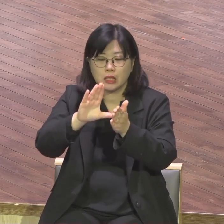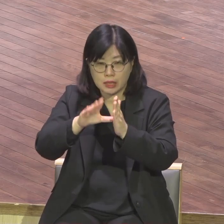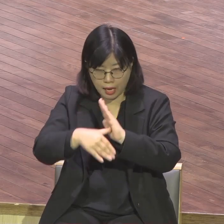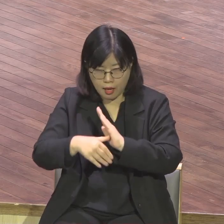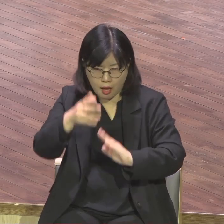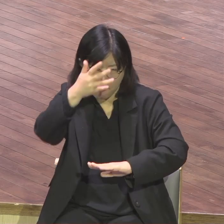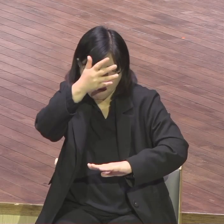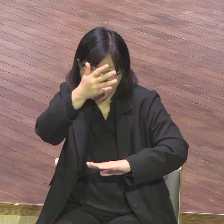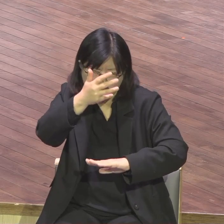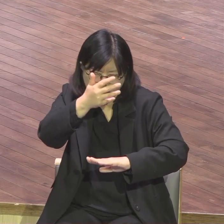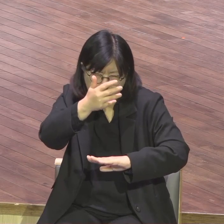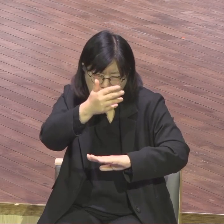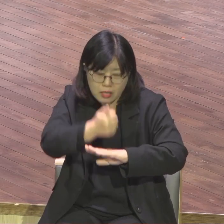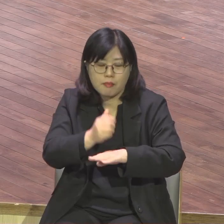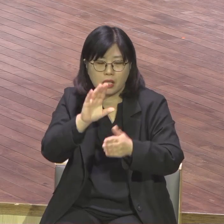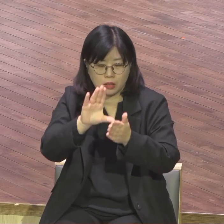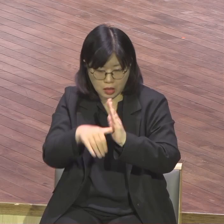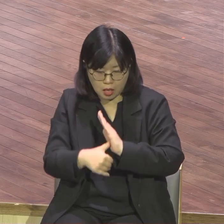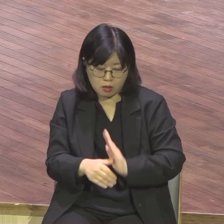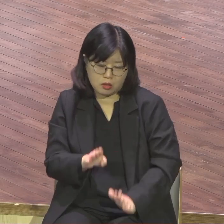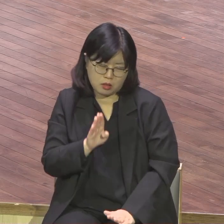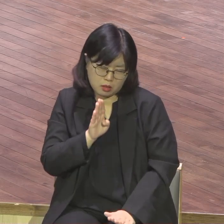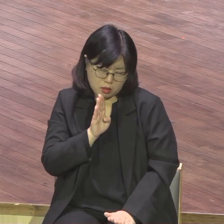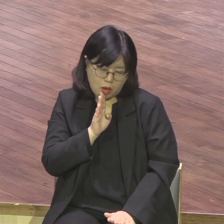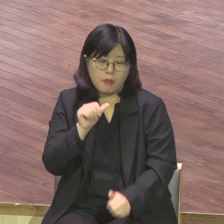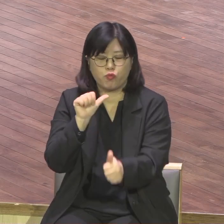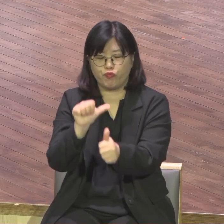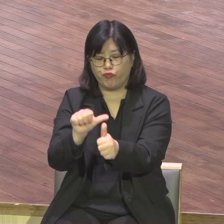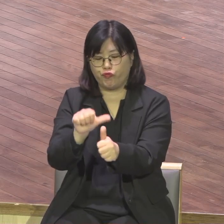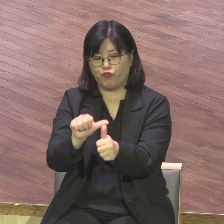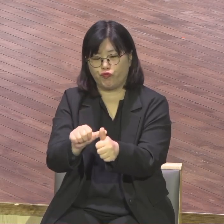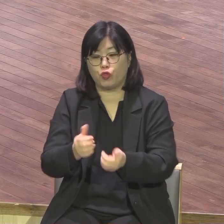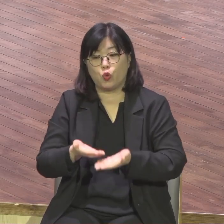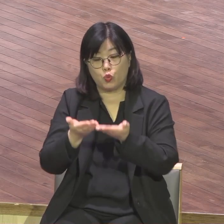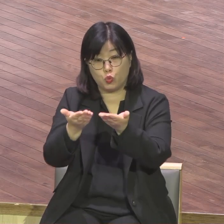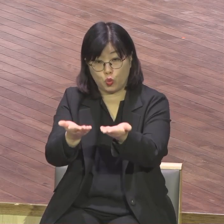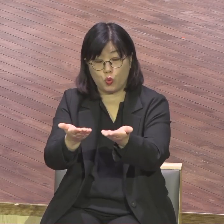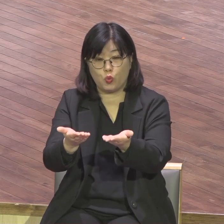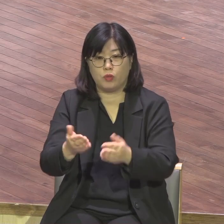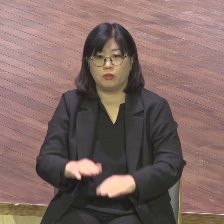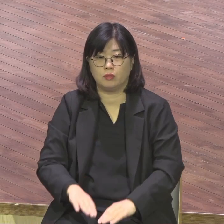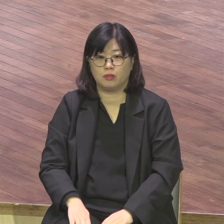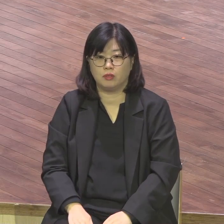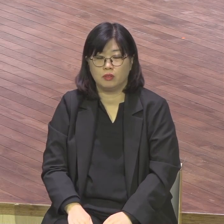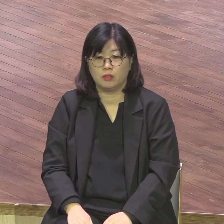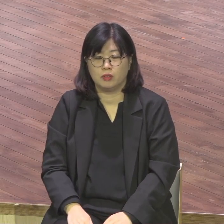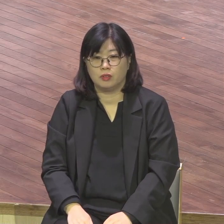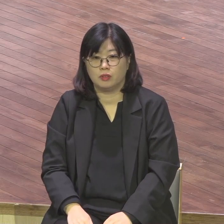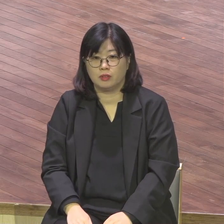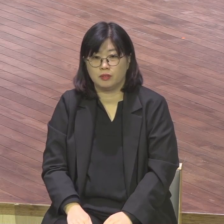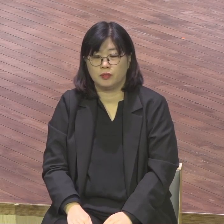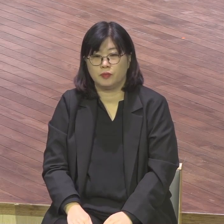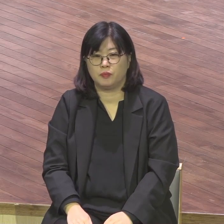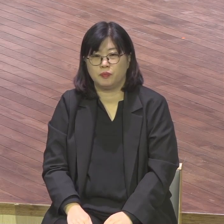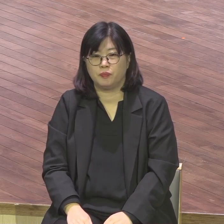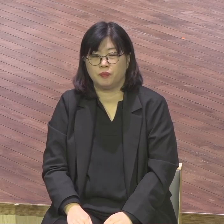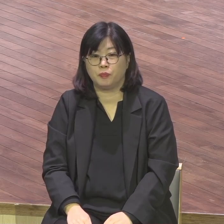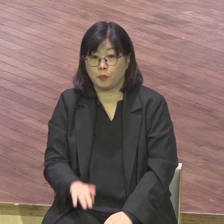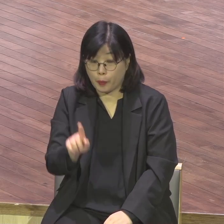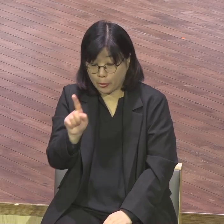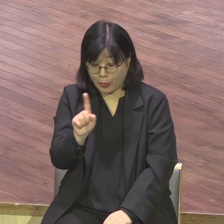끝으로 권면할 내용을 여기 언급하고 있습니다. 특별히 이 내용들은요, 감사의 기도를 통해서